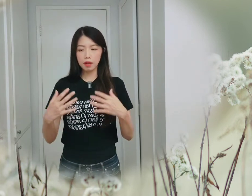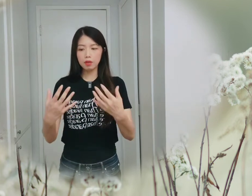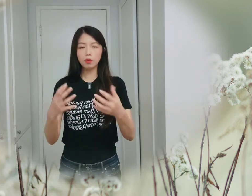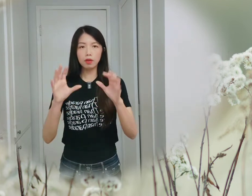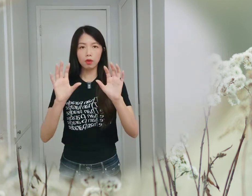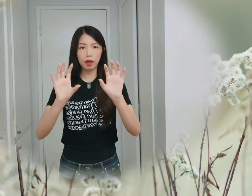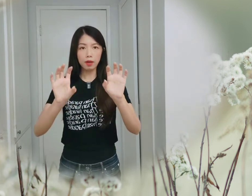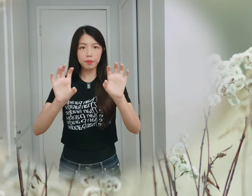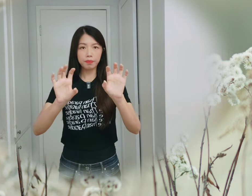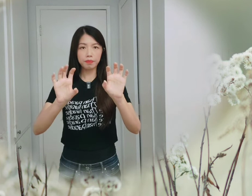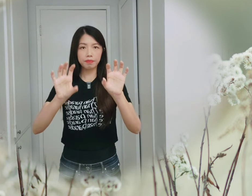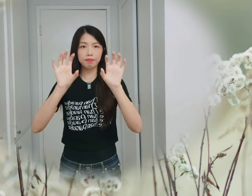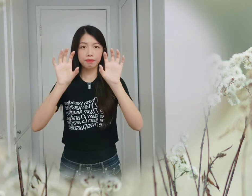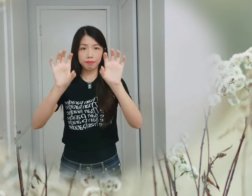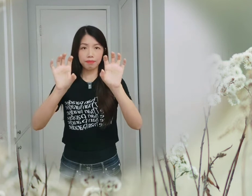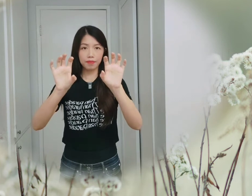수어는 손을 이렇게